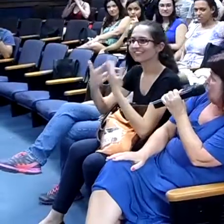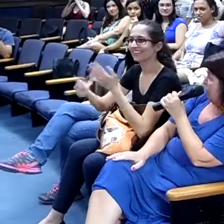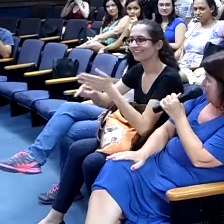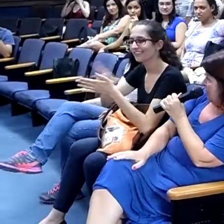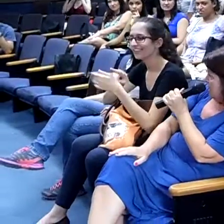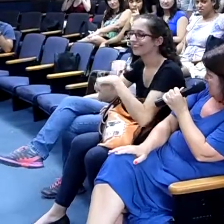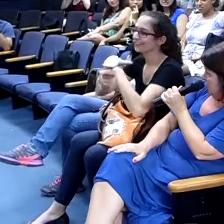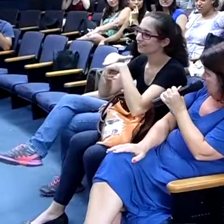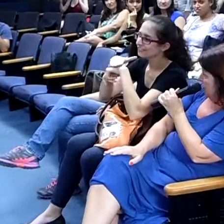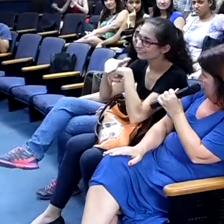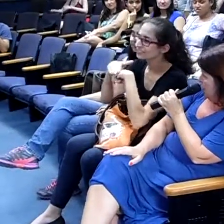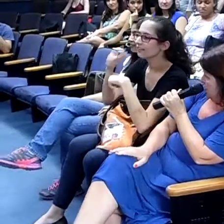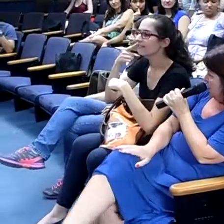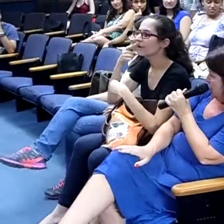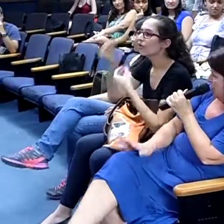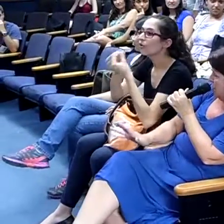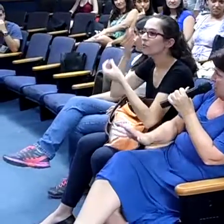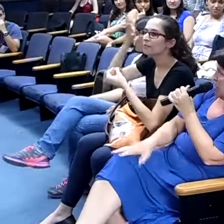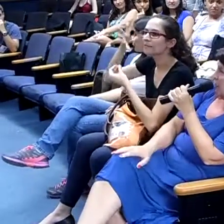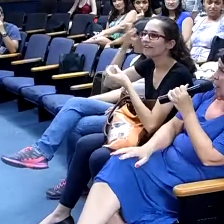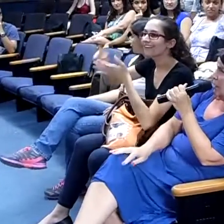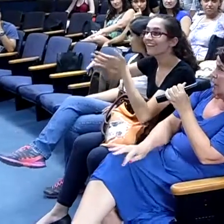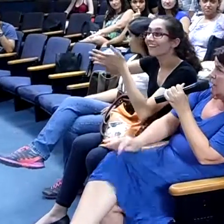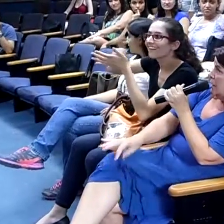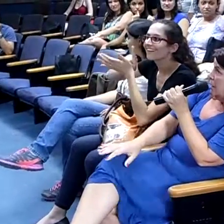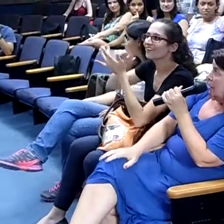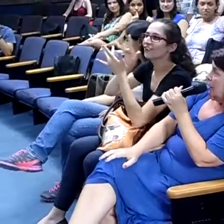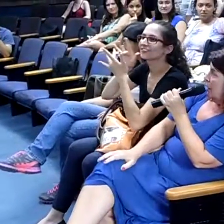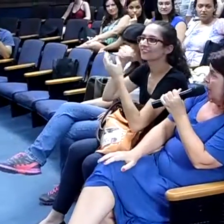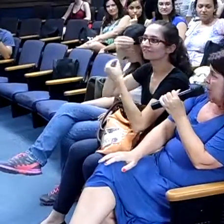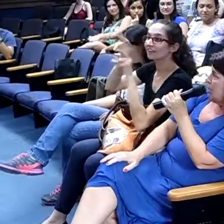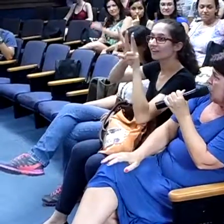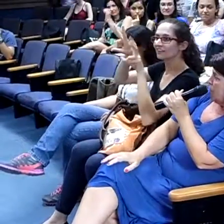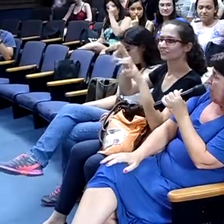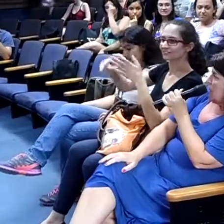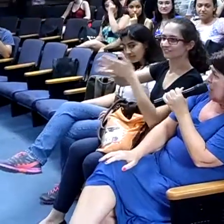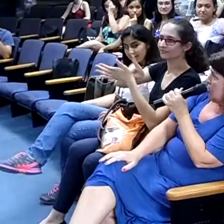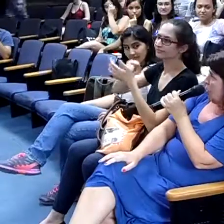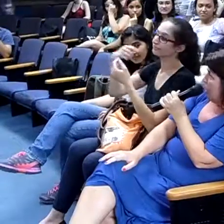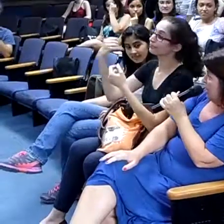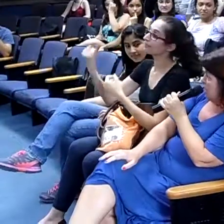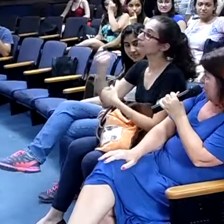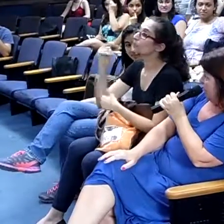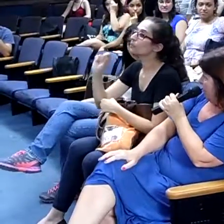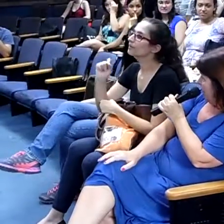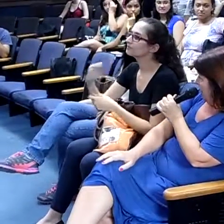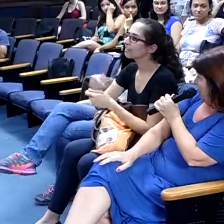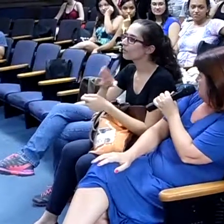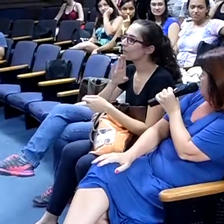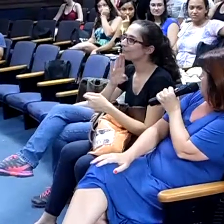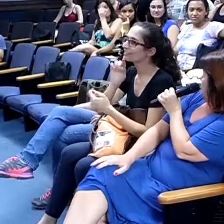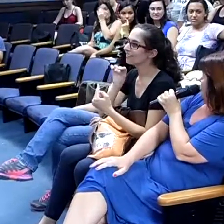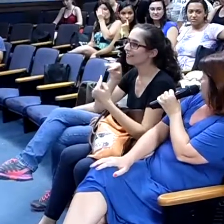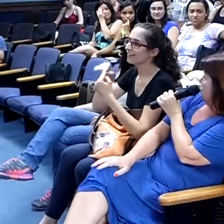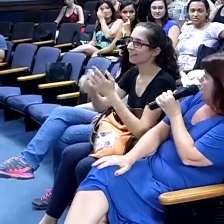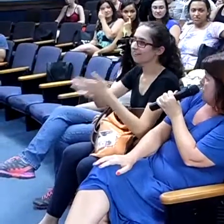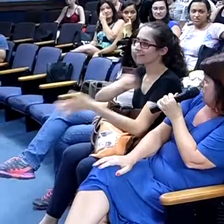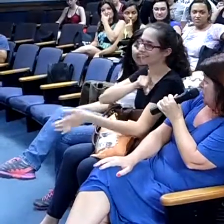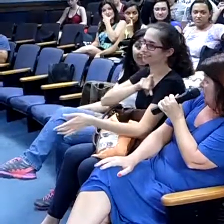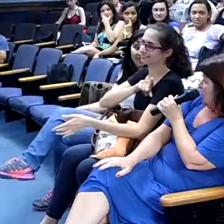algumas apresentações dos meninos e das meninas, porque existe uma coisa que se chama conhecimento referente. Quanto mais eu sei